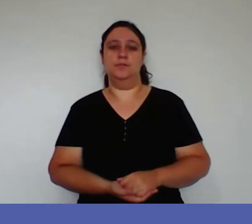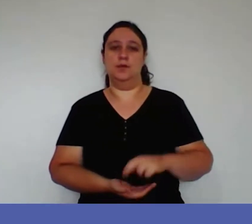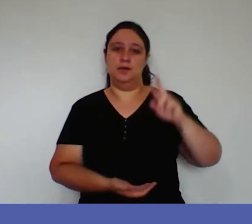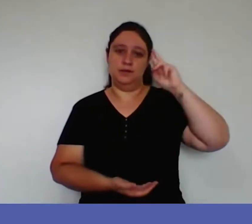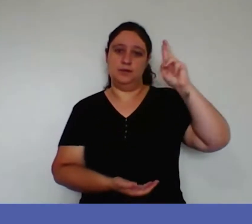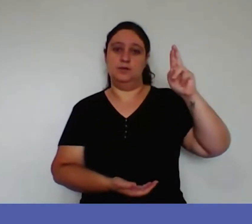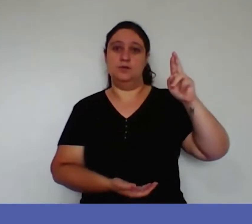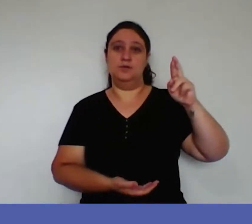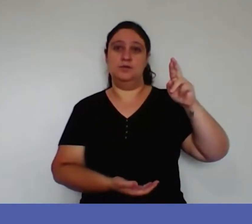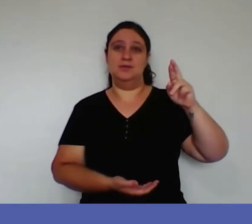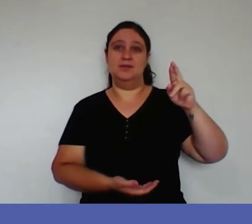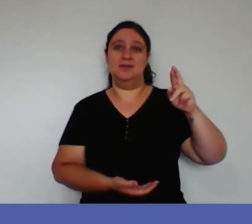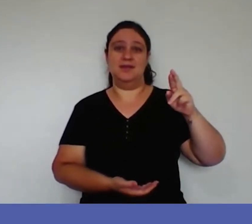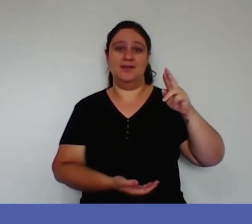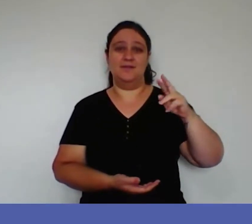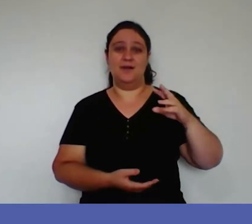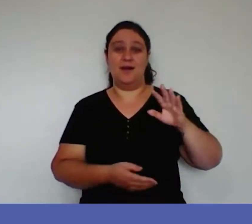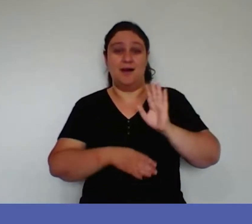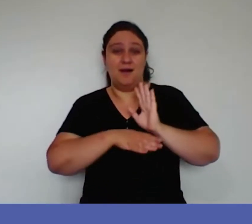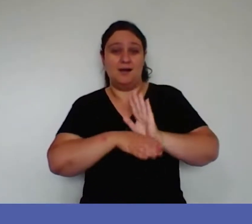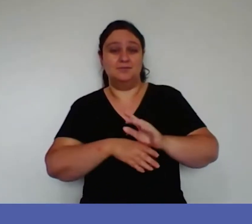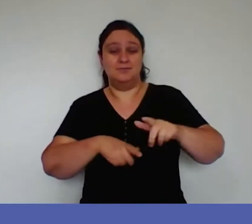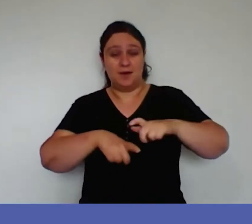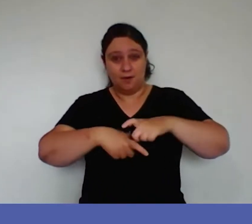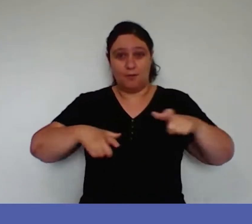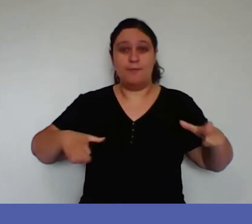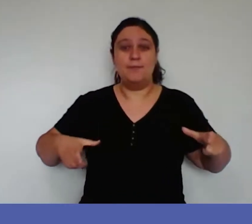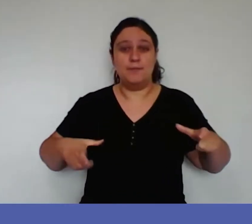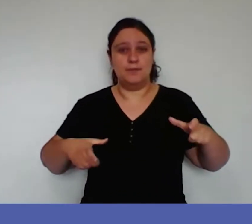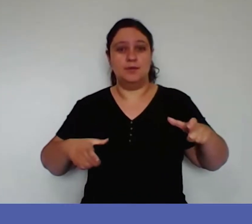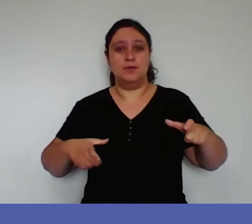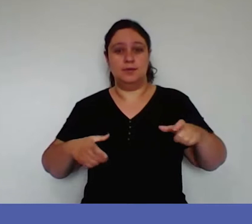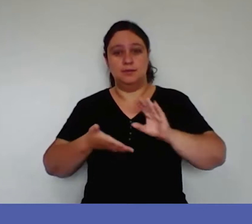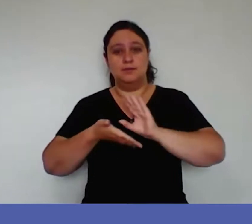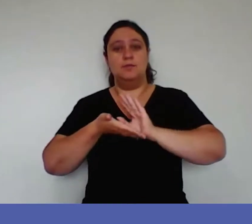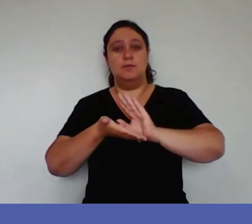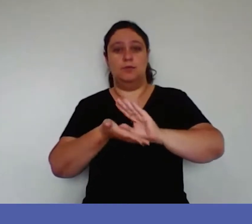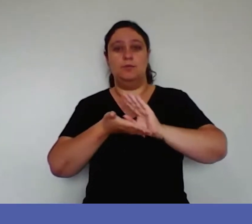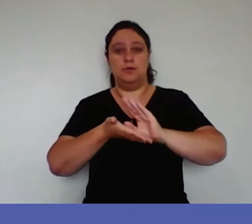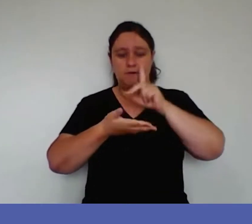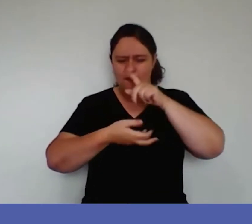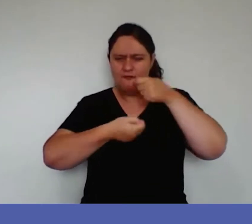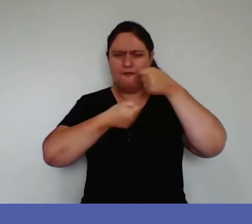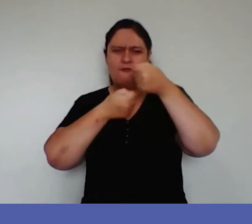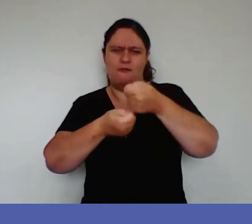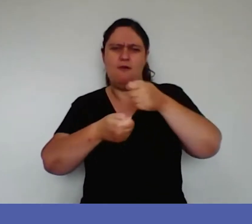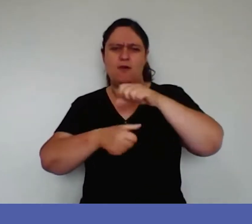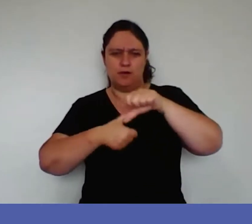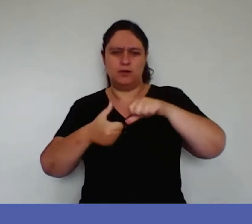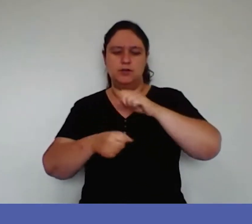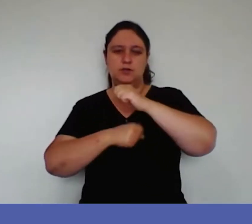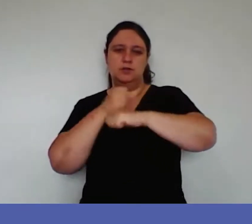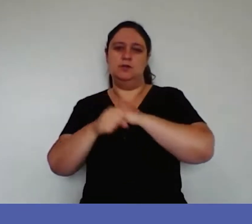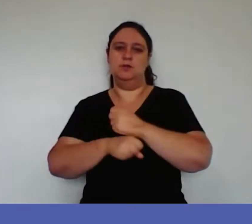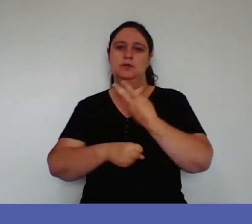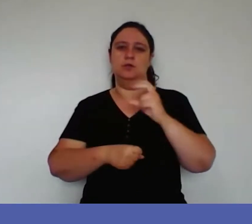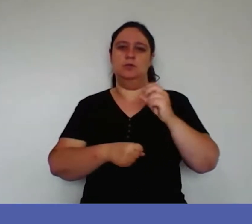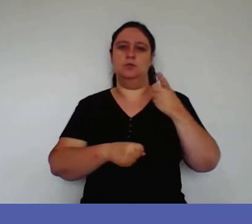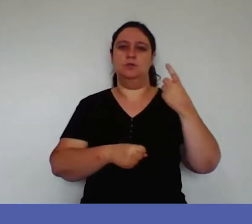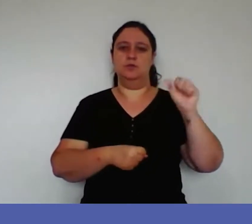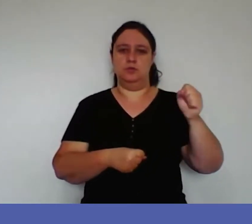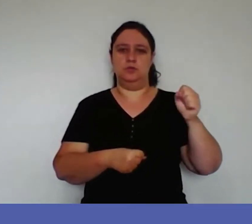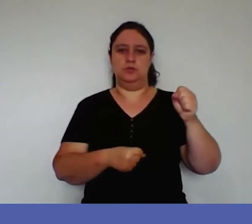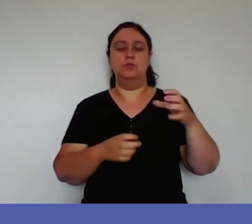turbinando essa ferramenta, chamada comportagem. E em 2018, esse grupo já,